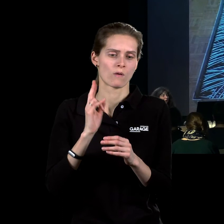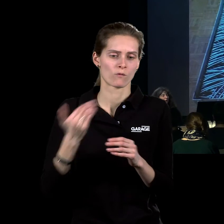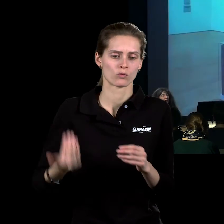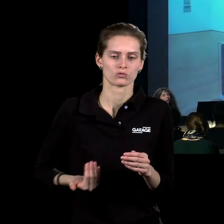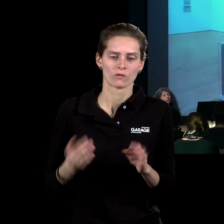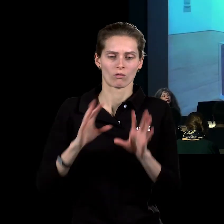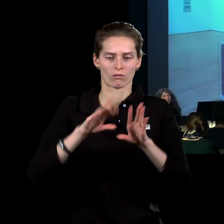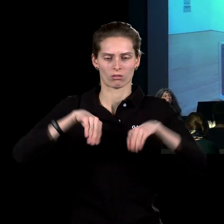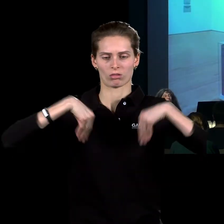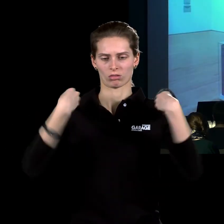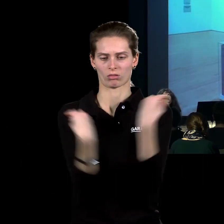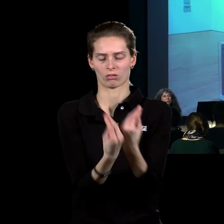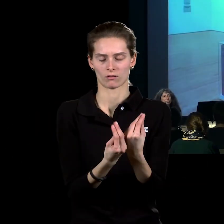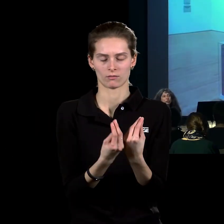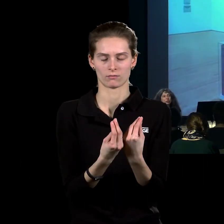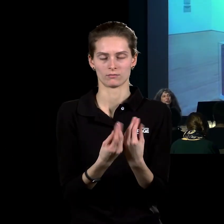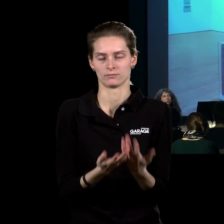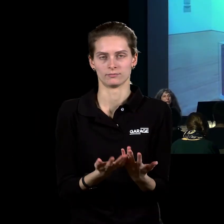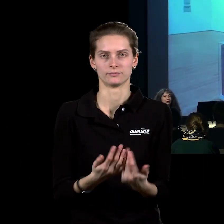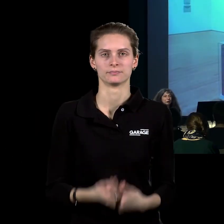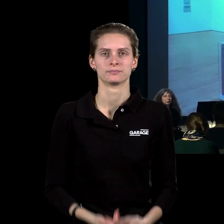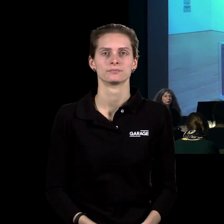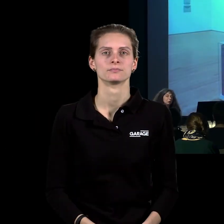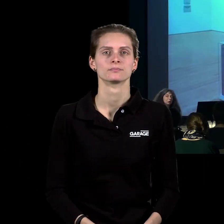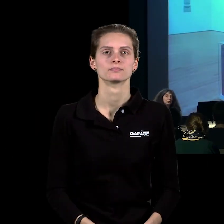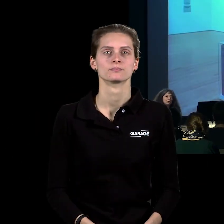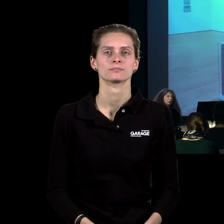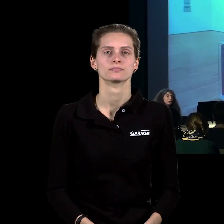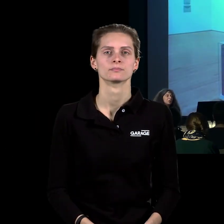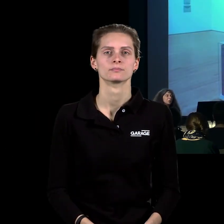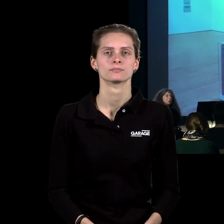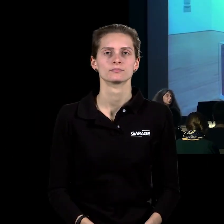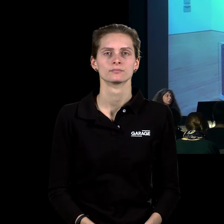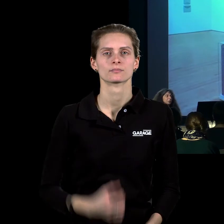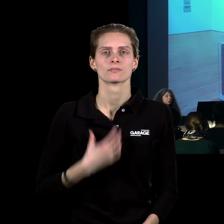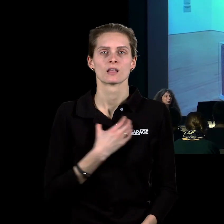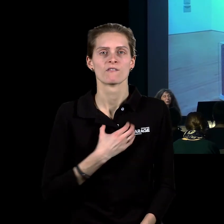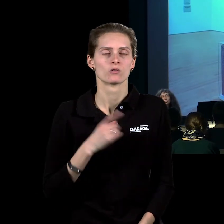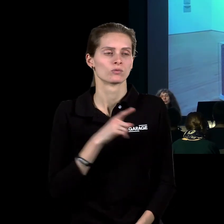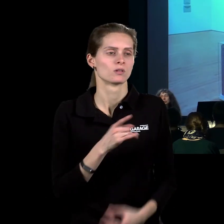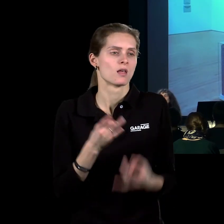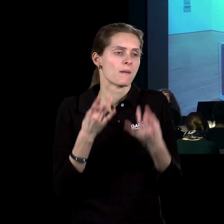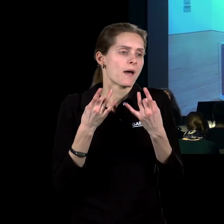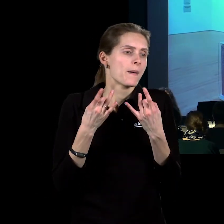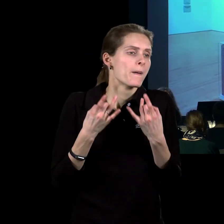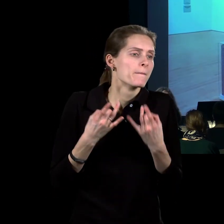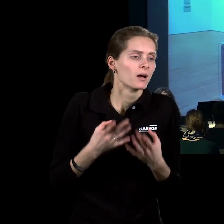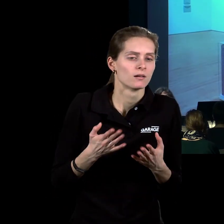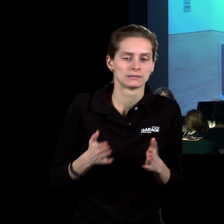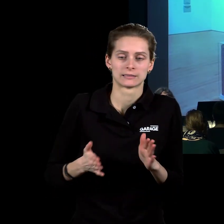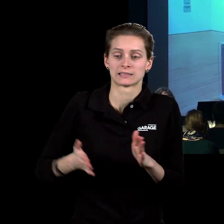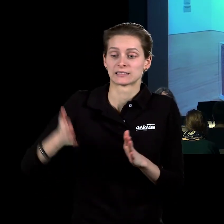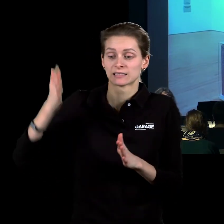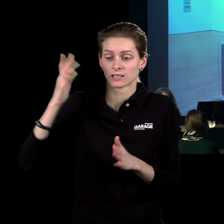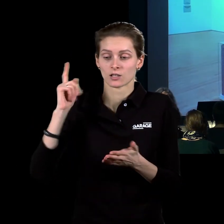простейший геометрический объект, который, собственно говоря, был важен именно своей простотой, тем, что это, его там... Стенки всегда